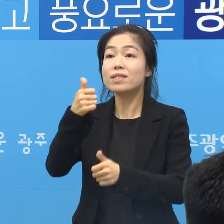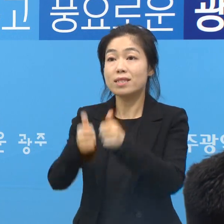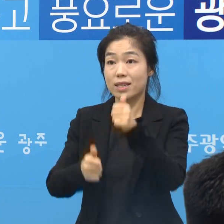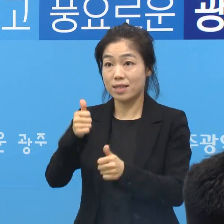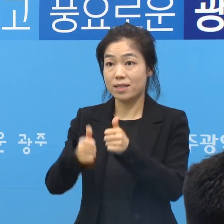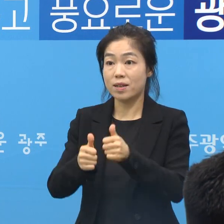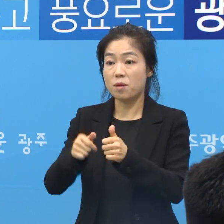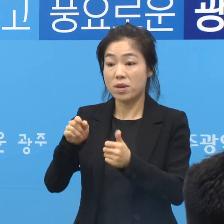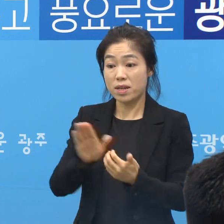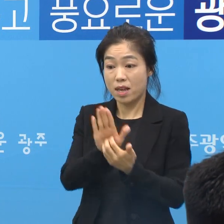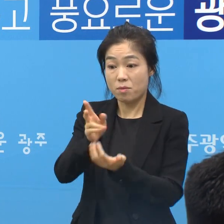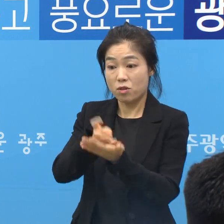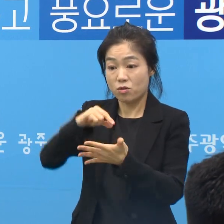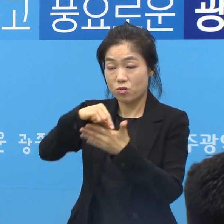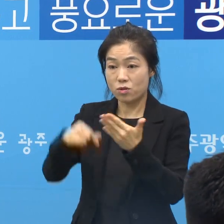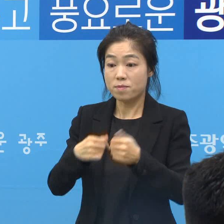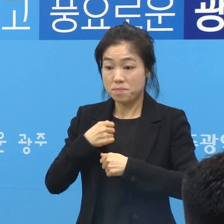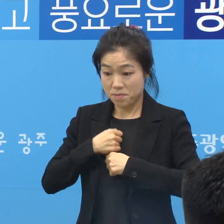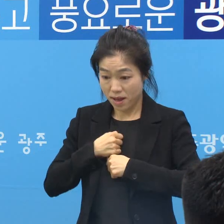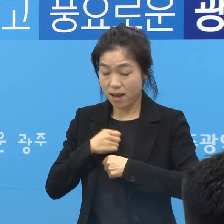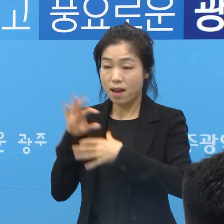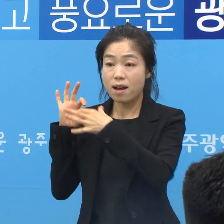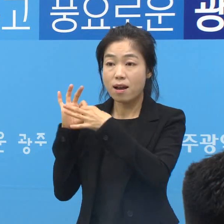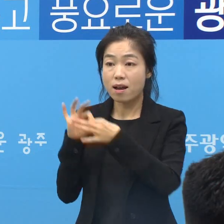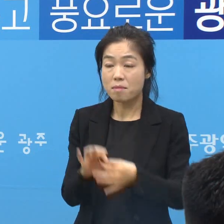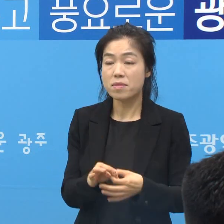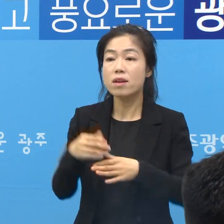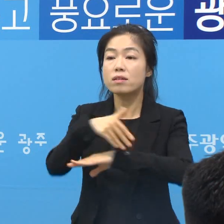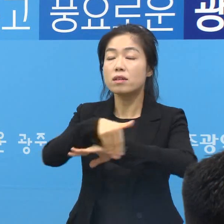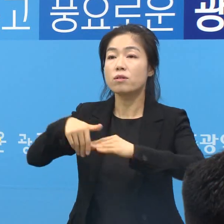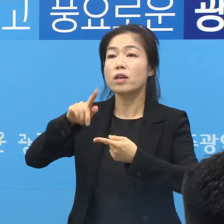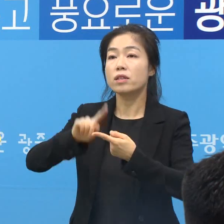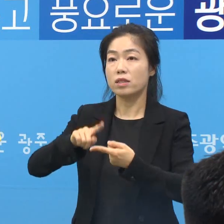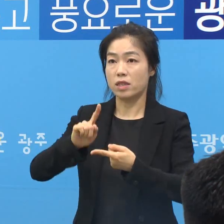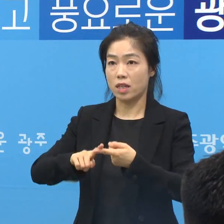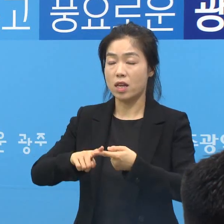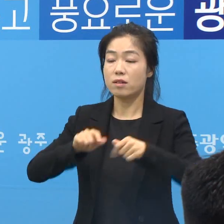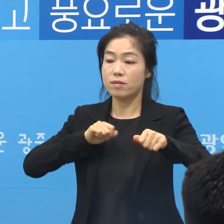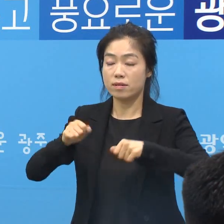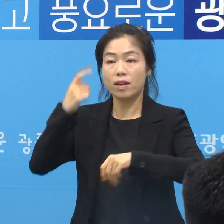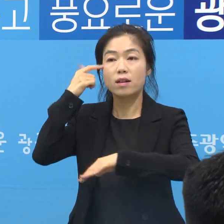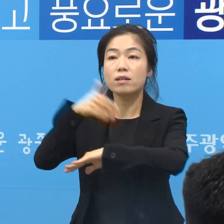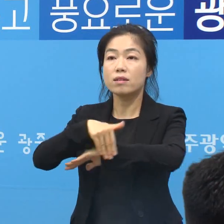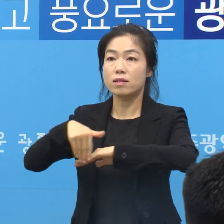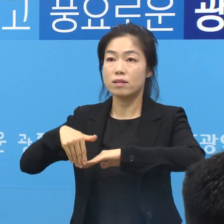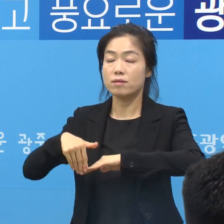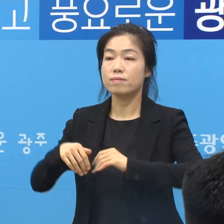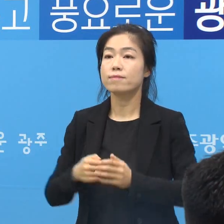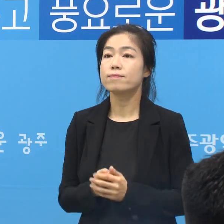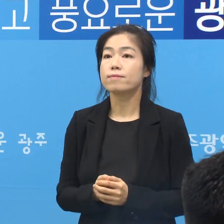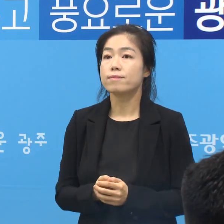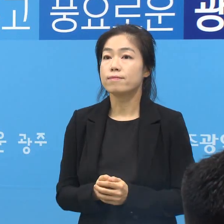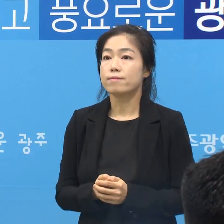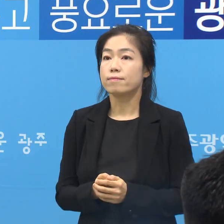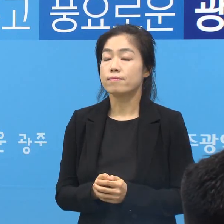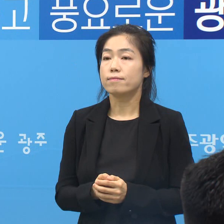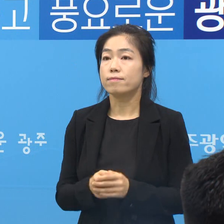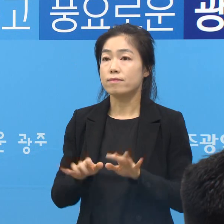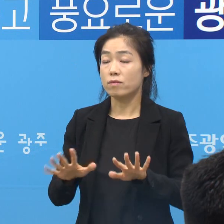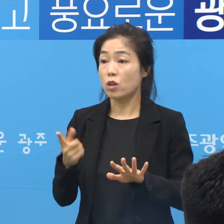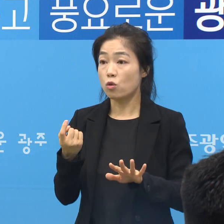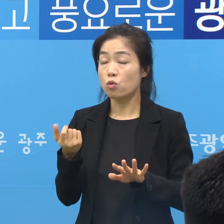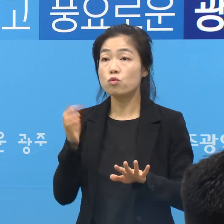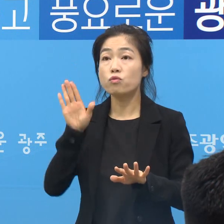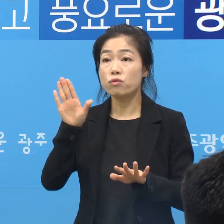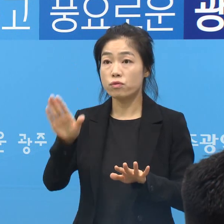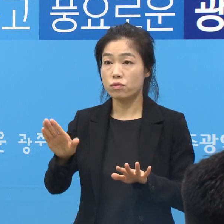이 예방 수칙을 준수하면서 예정대로 이행토록 할 것입니다. 이제 조금